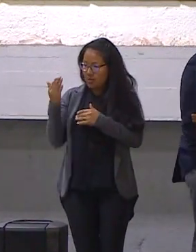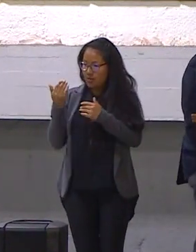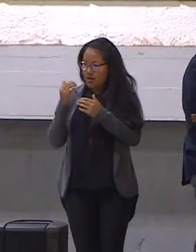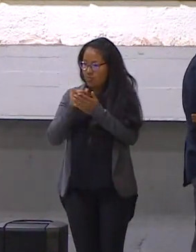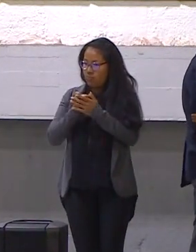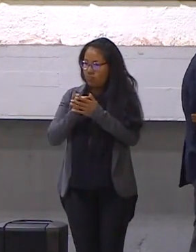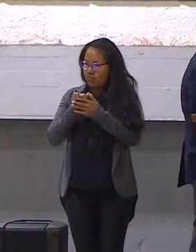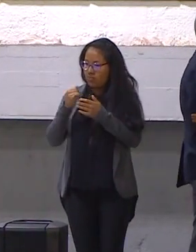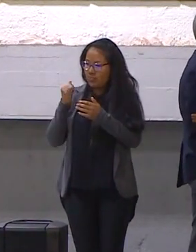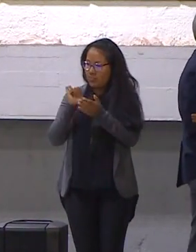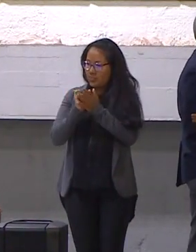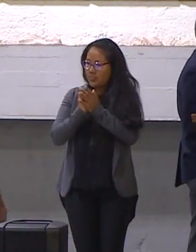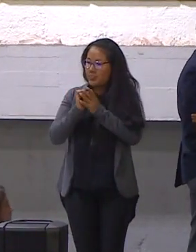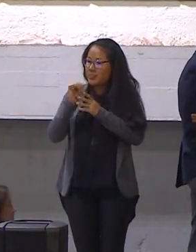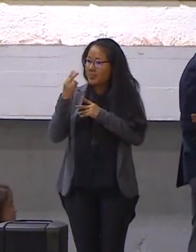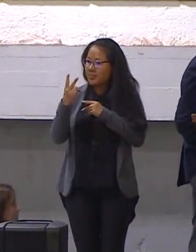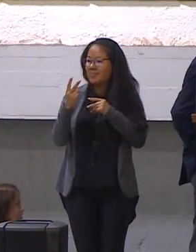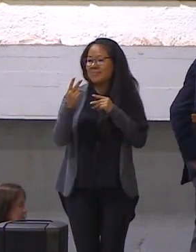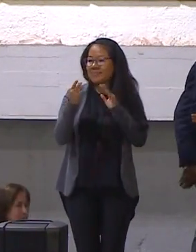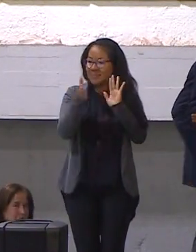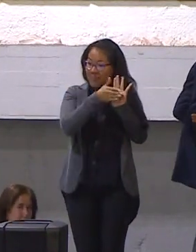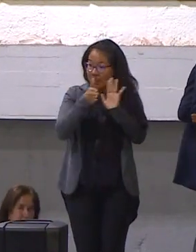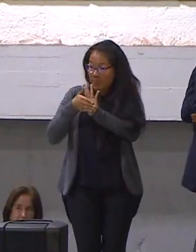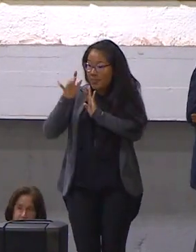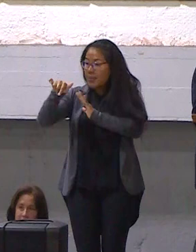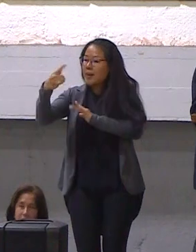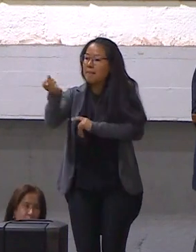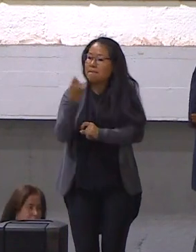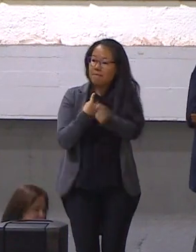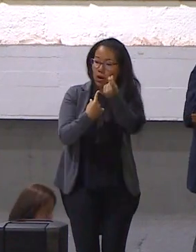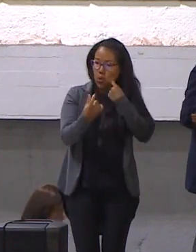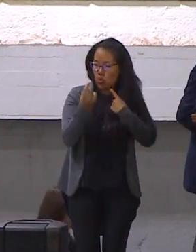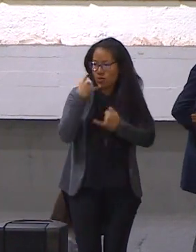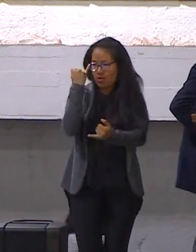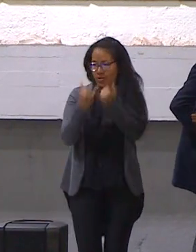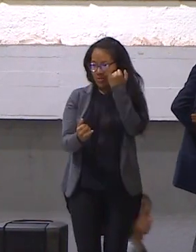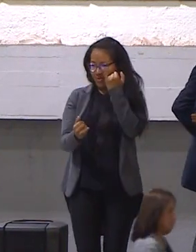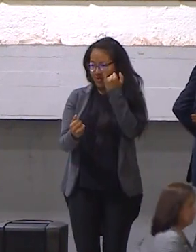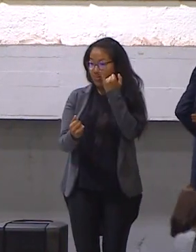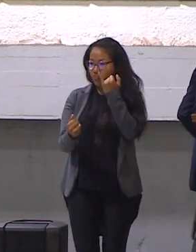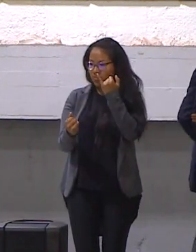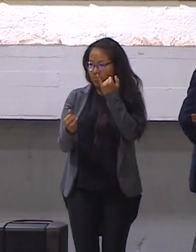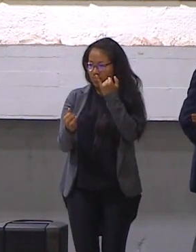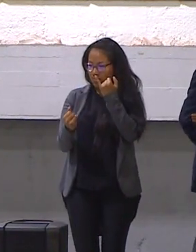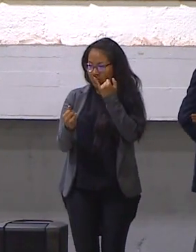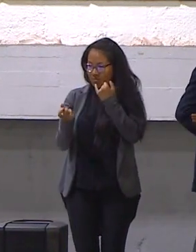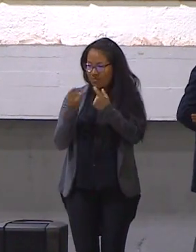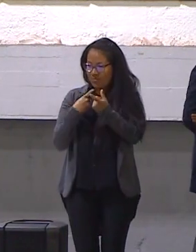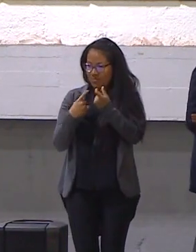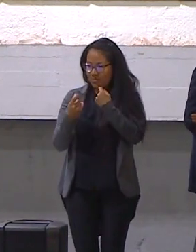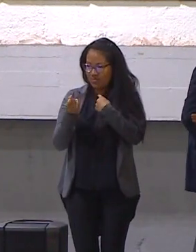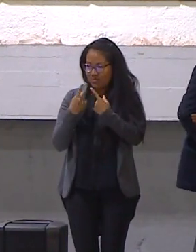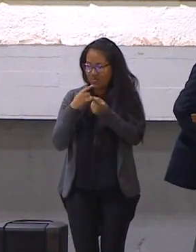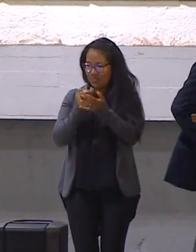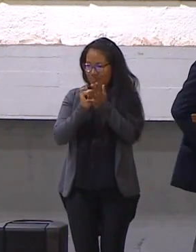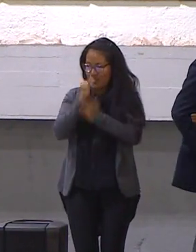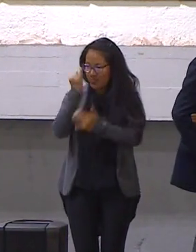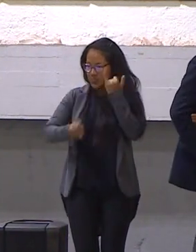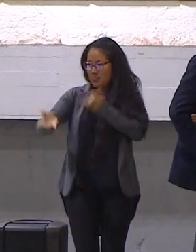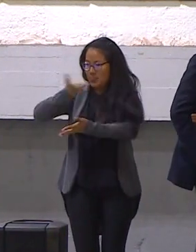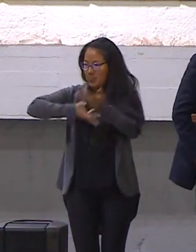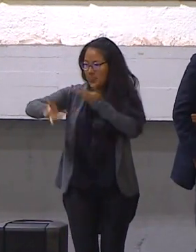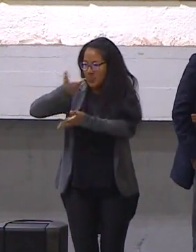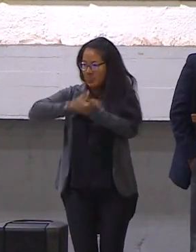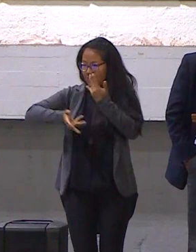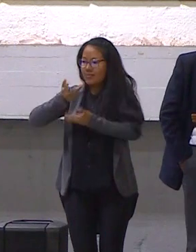a pasar los papelitos y quien quiere hacer preguntas se hacen para hacer al final como un pequeño conversatorio a partir de esas preguntas entonces